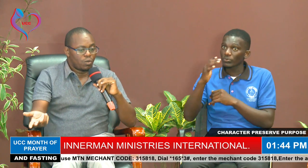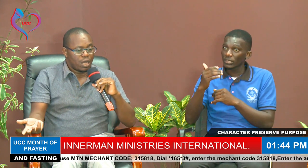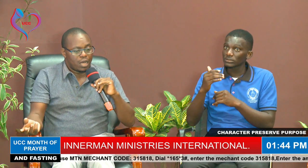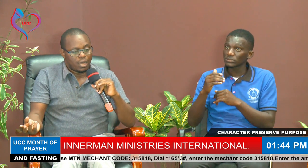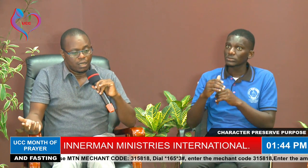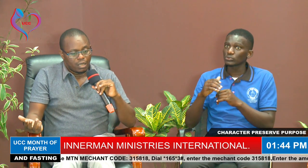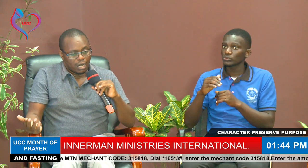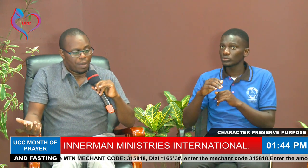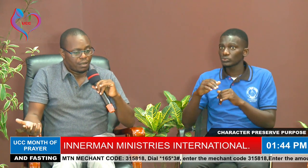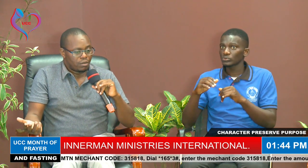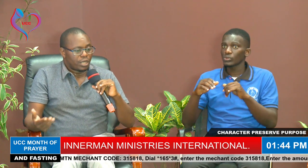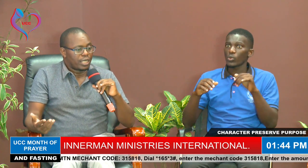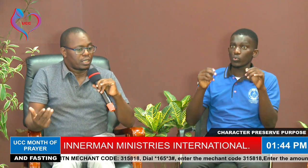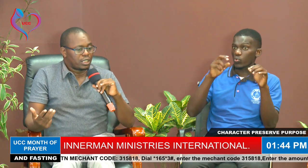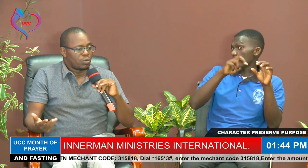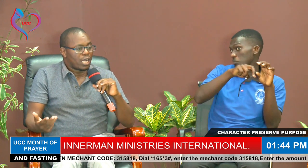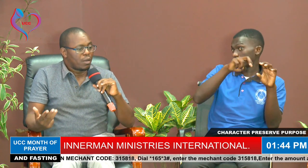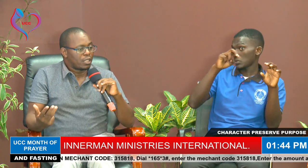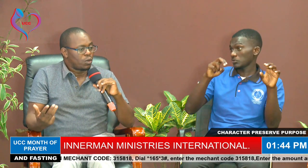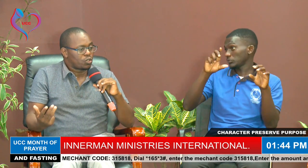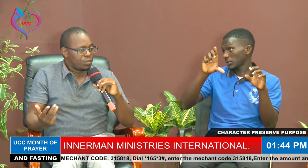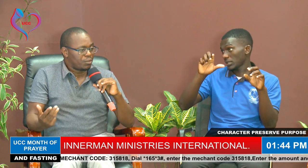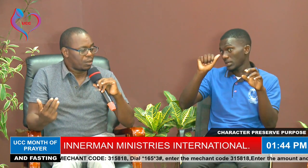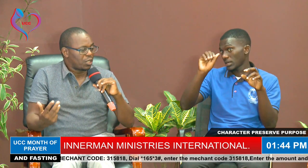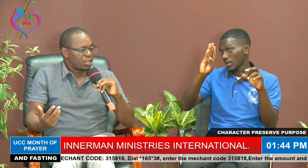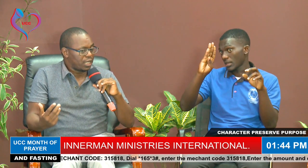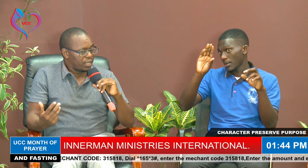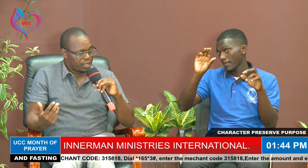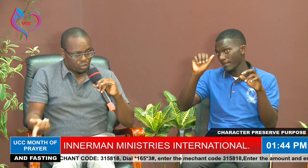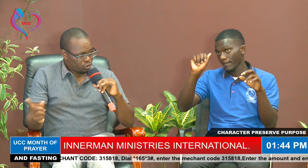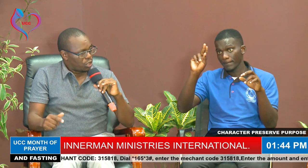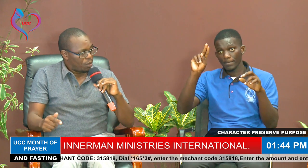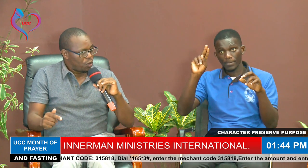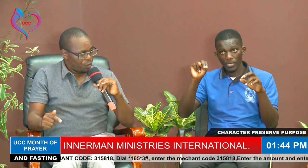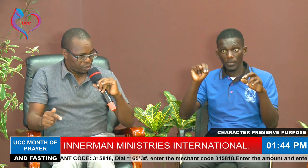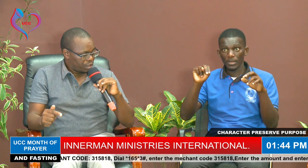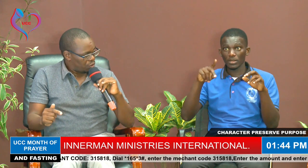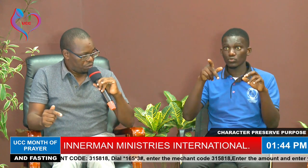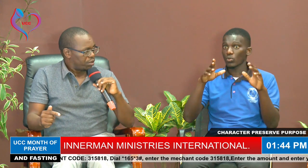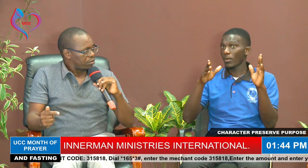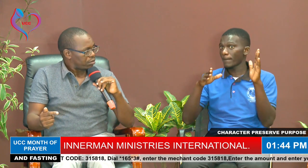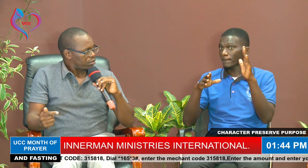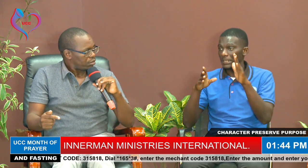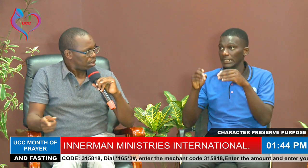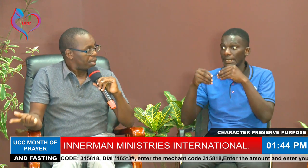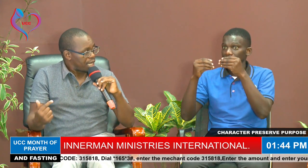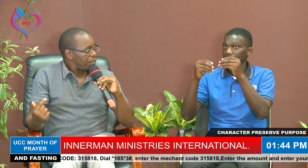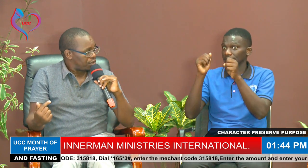va ewa Laban ogende jiwangamba jiwansubiza mu chapter 28 to Jacob awewe kimwe kyekumi namba dai